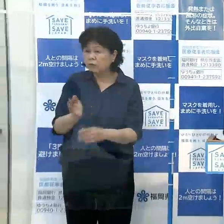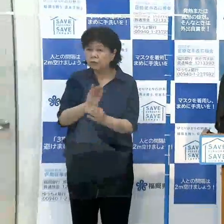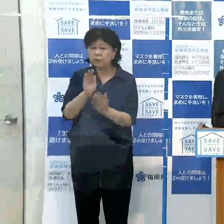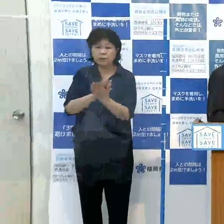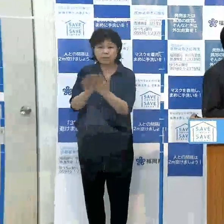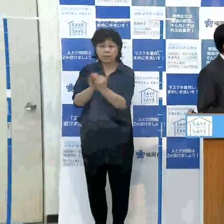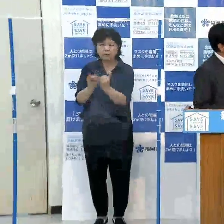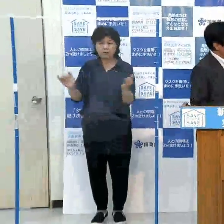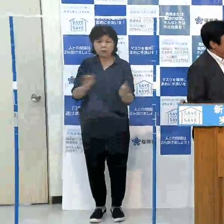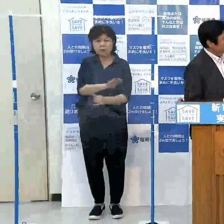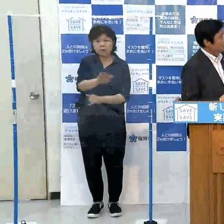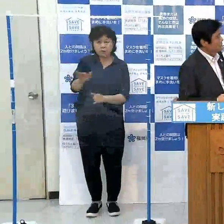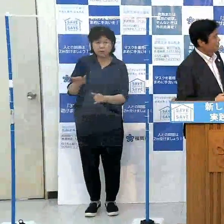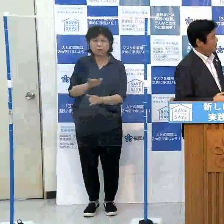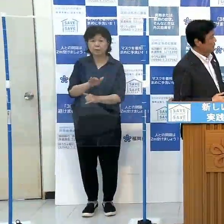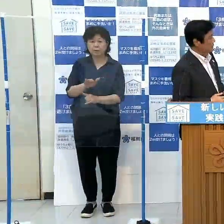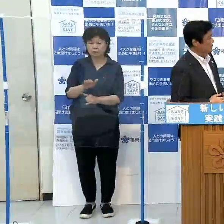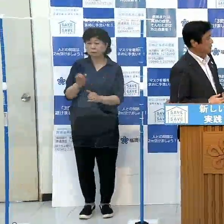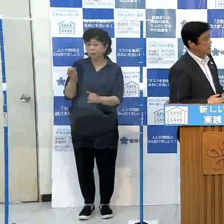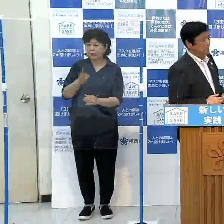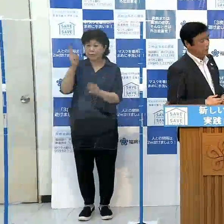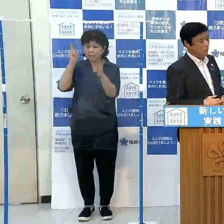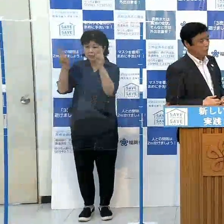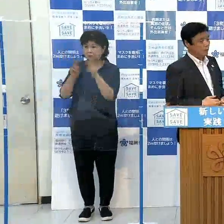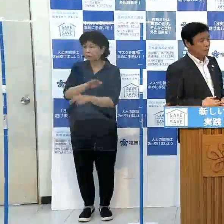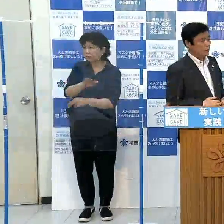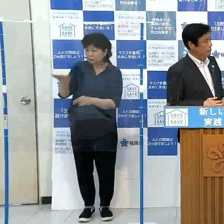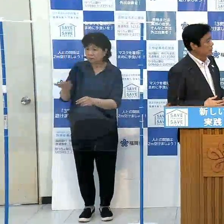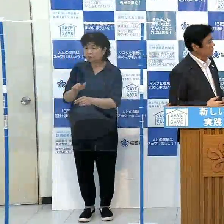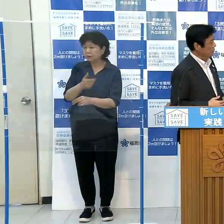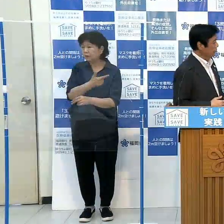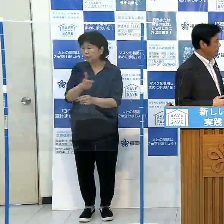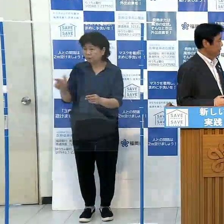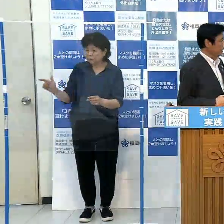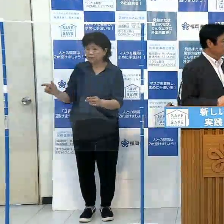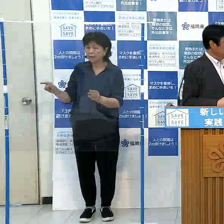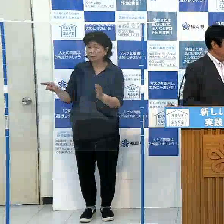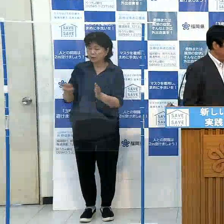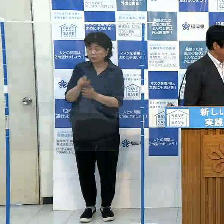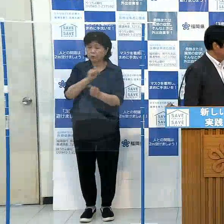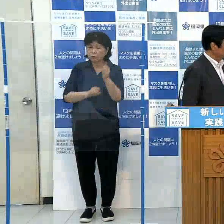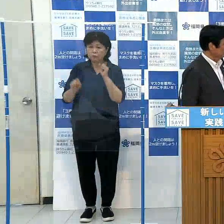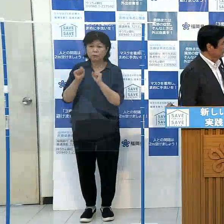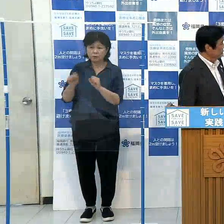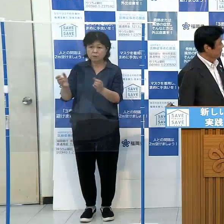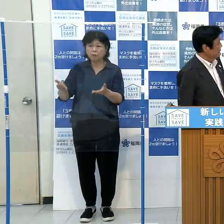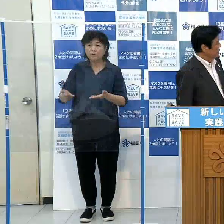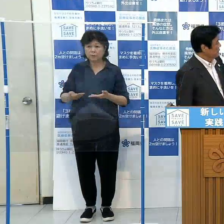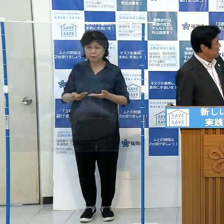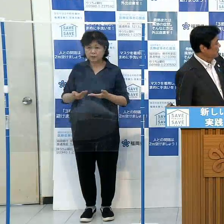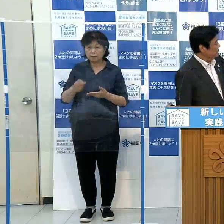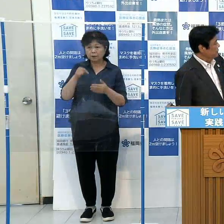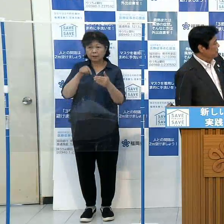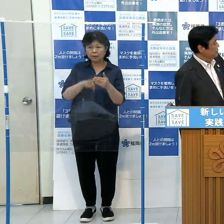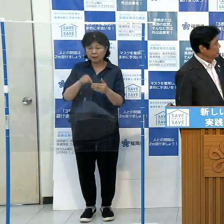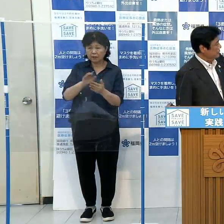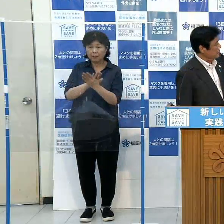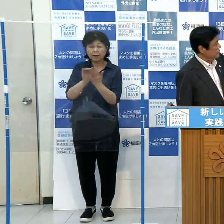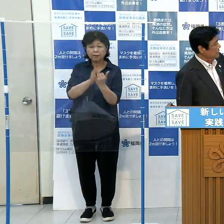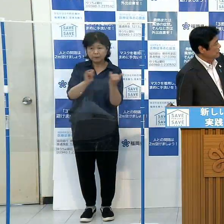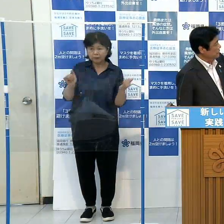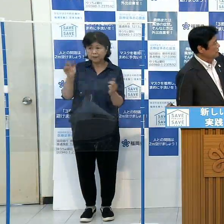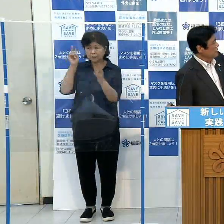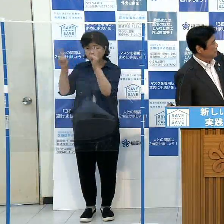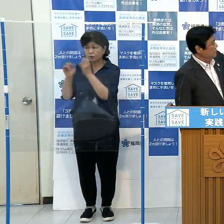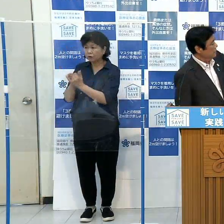のおよび事業者の皆様に対してこれまでいろいろ取り組んできたわけでございますけれども、県民事業者